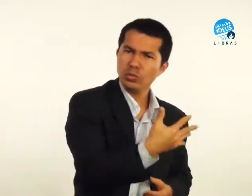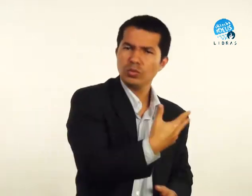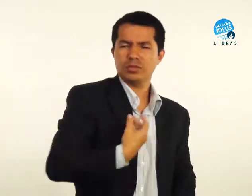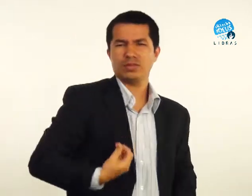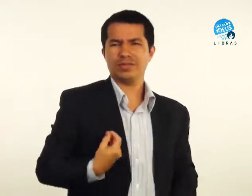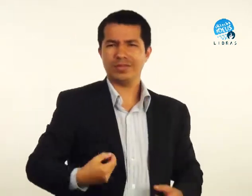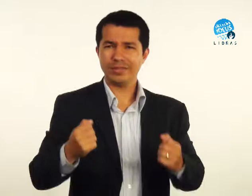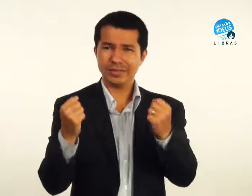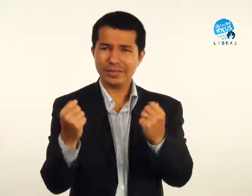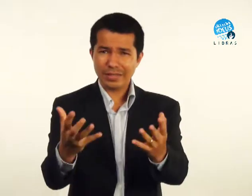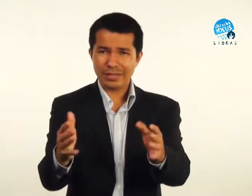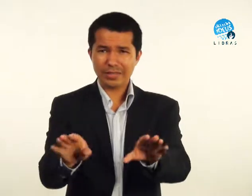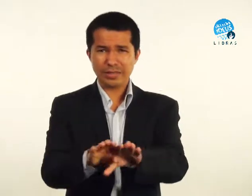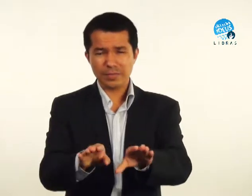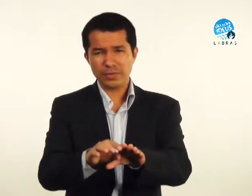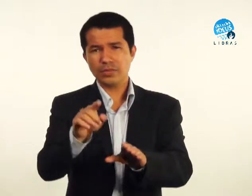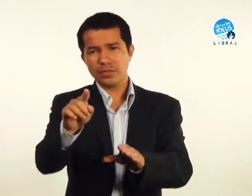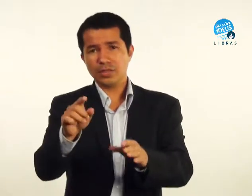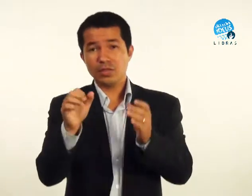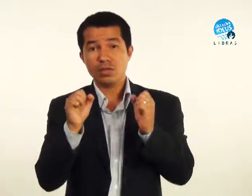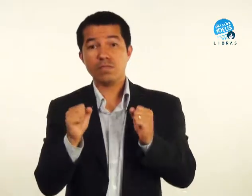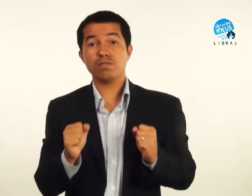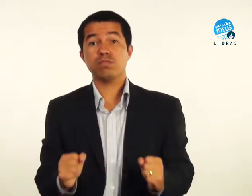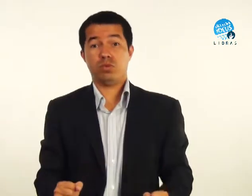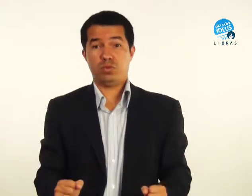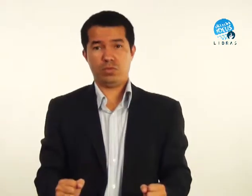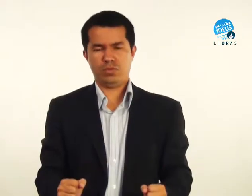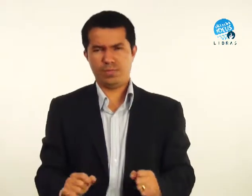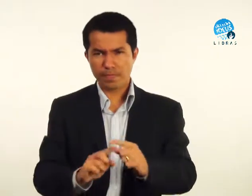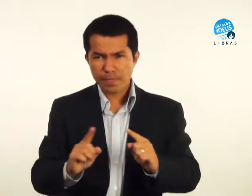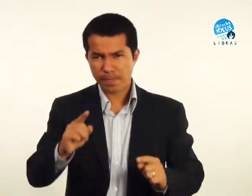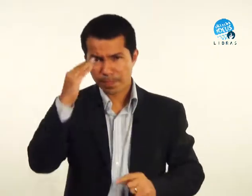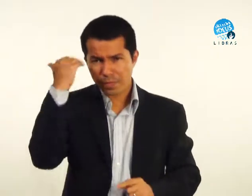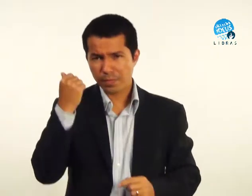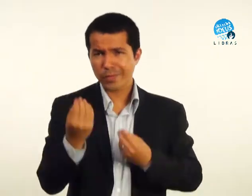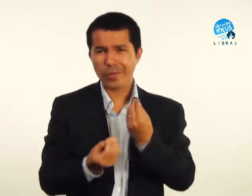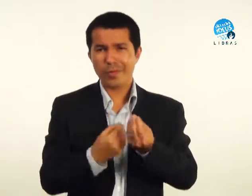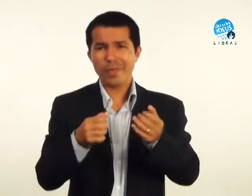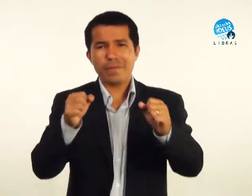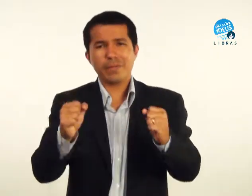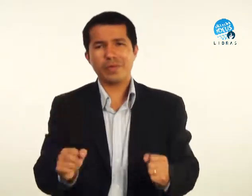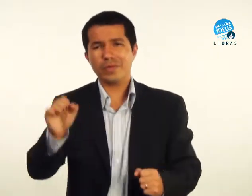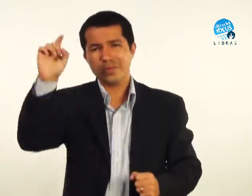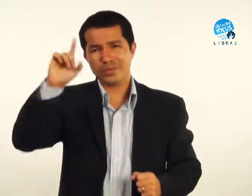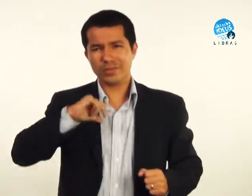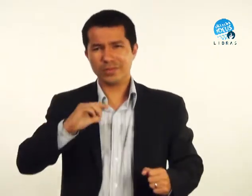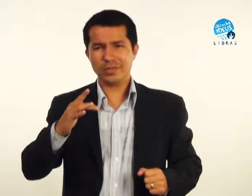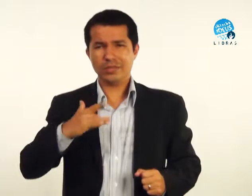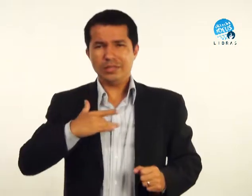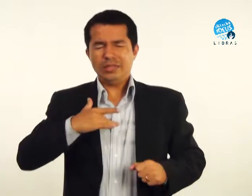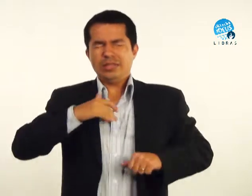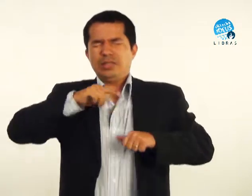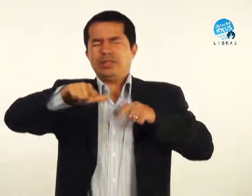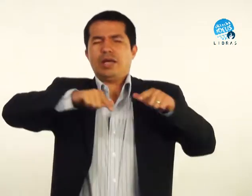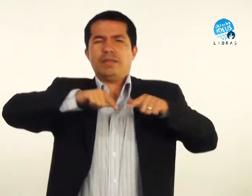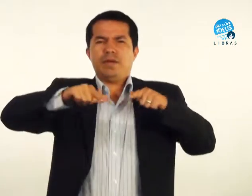de propósitos, mas mais do que isso, Ele infunde o poder dEle na nossa vida. E sabe como é que o poder